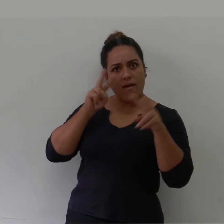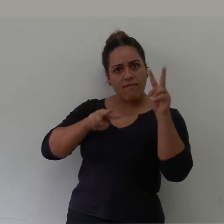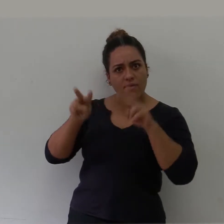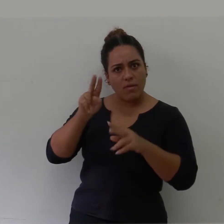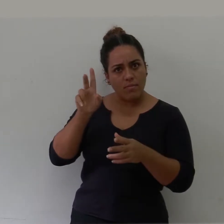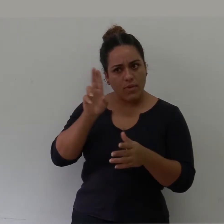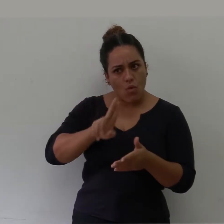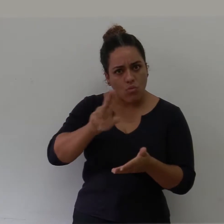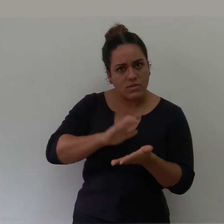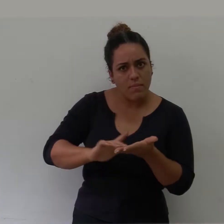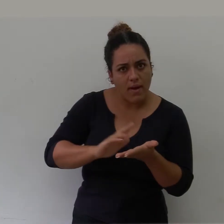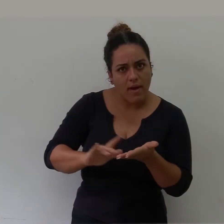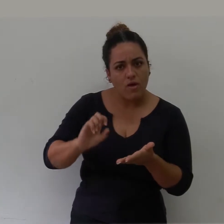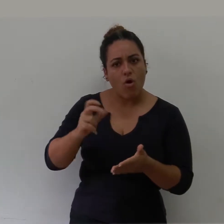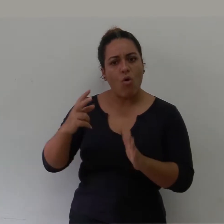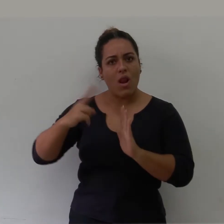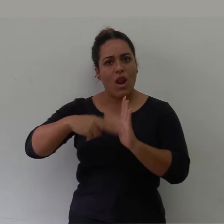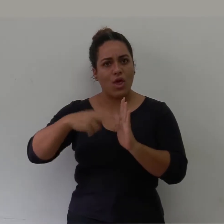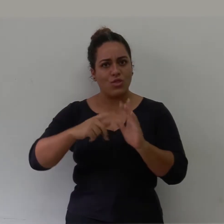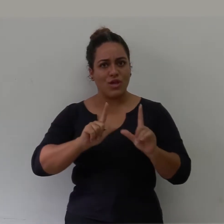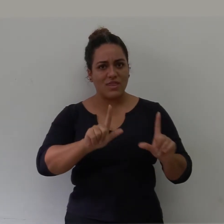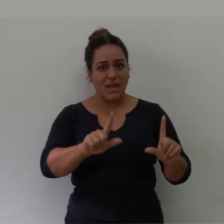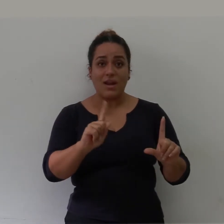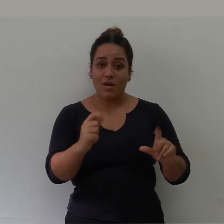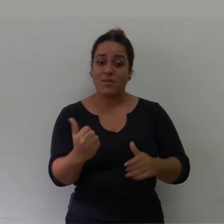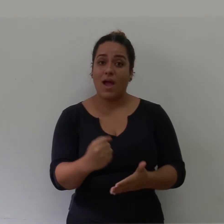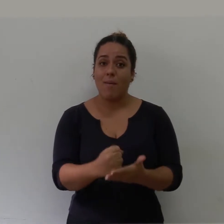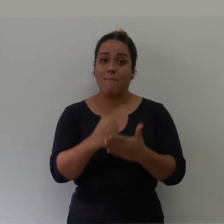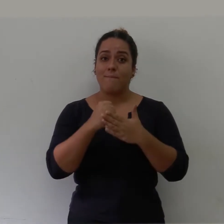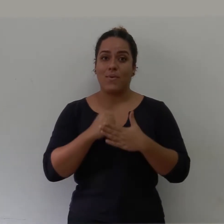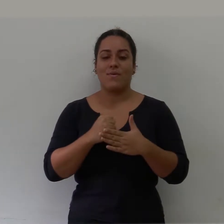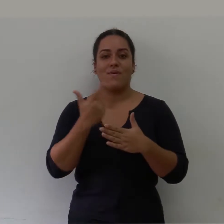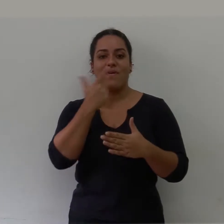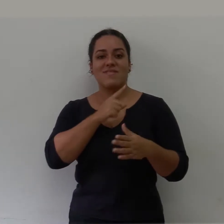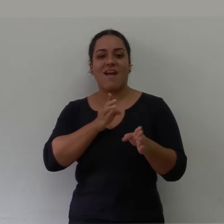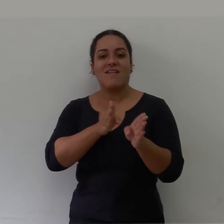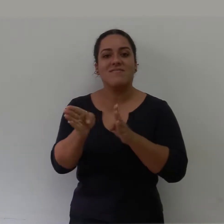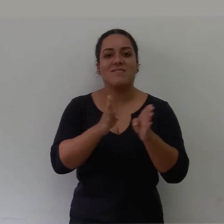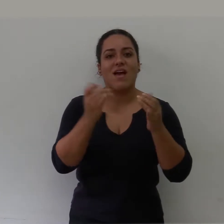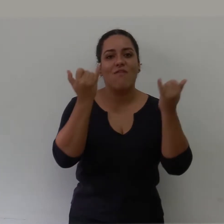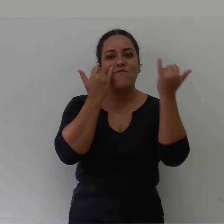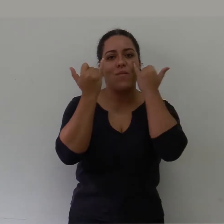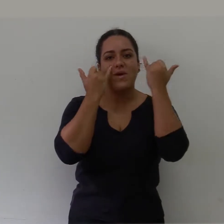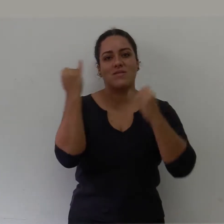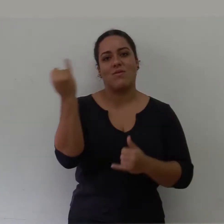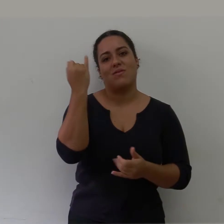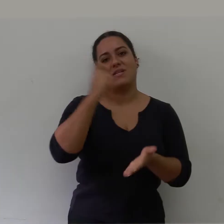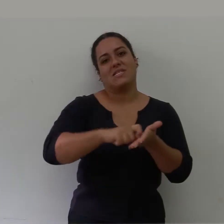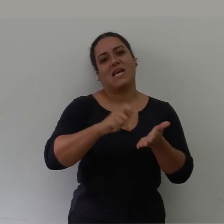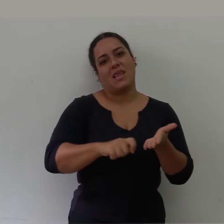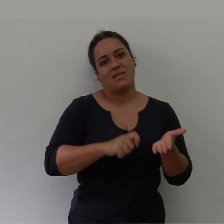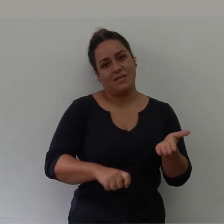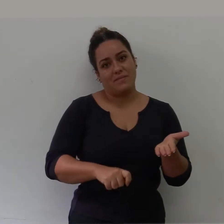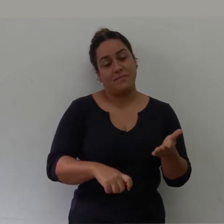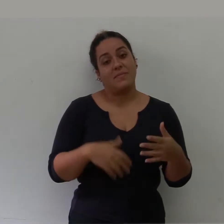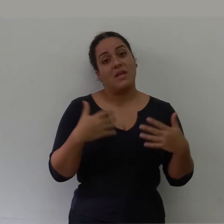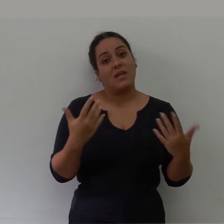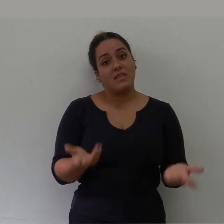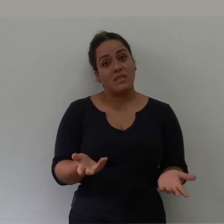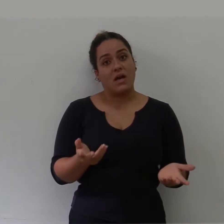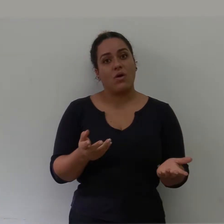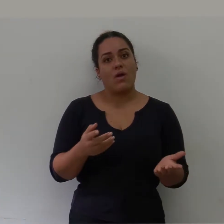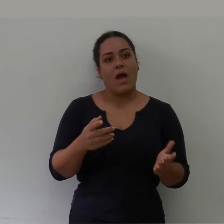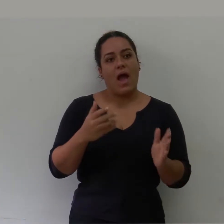usa o braille ou porque usa o leitor, mas ele tem a possibilidade de acessar informação escrita. Então ele não tira